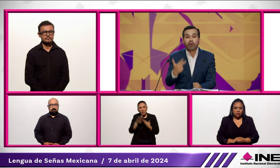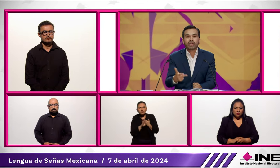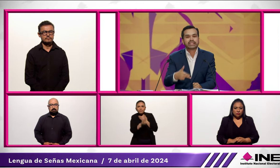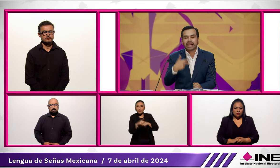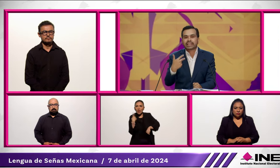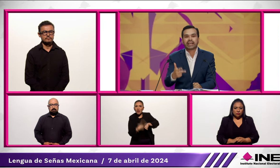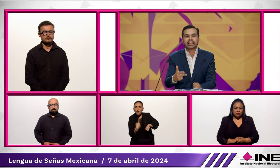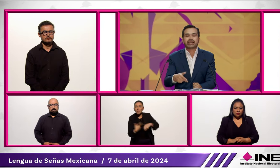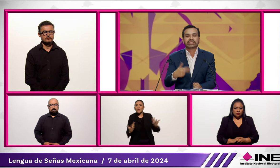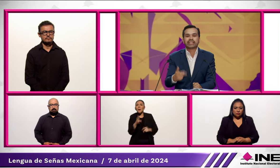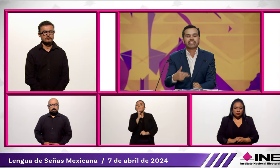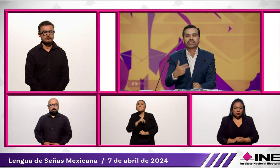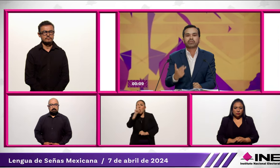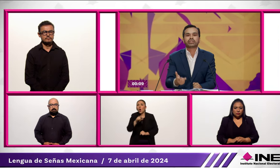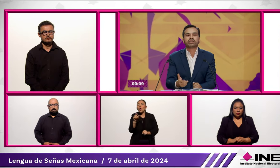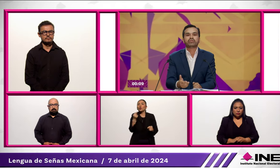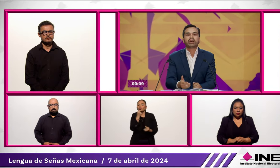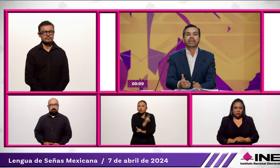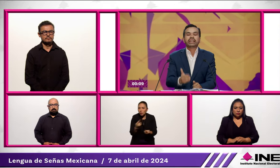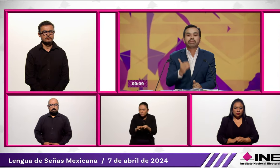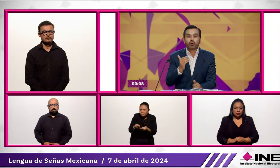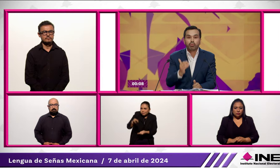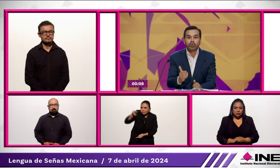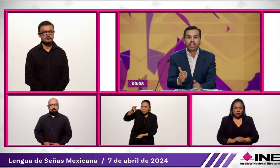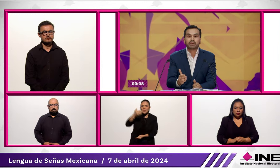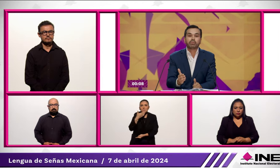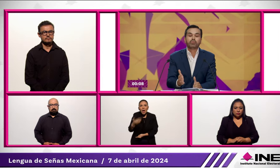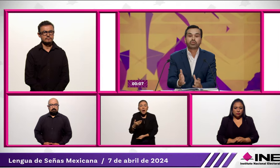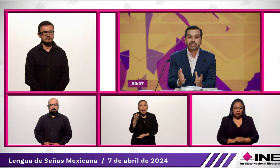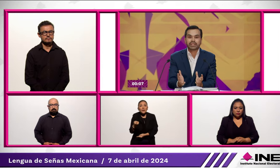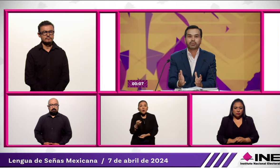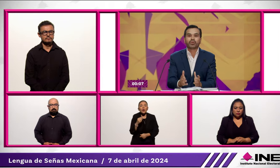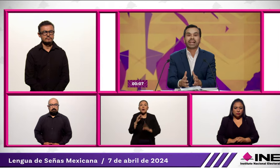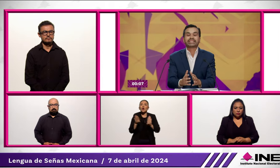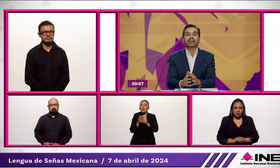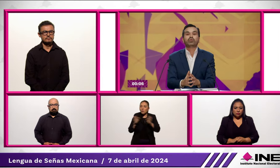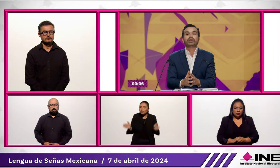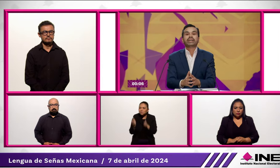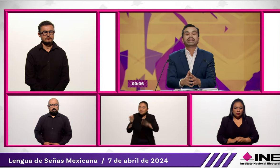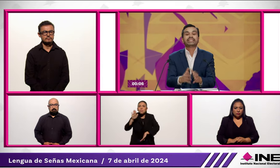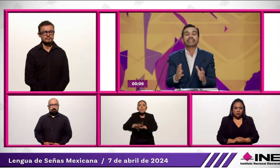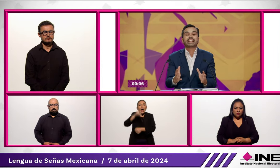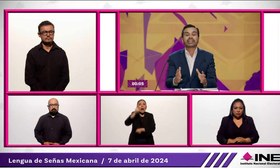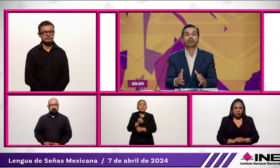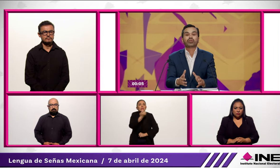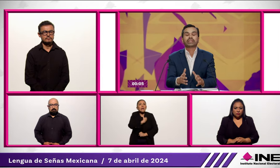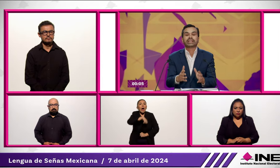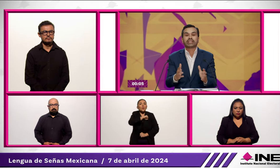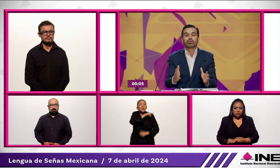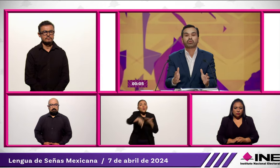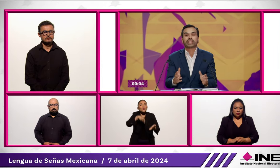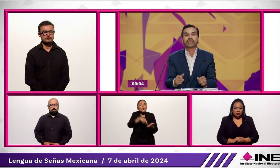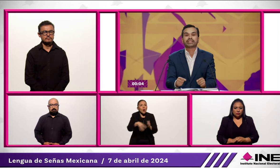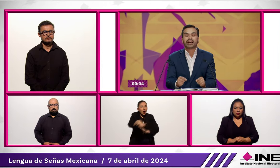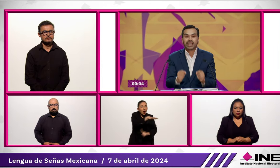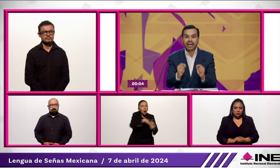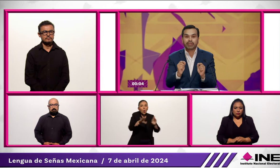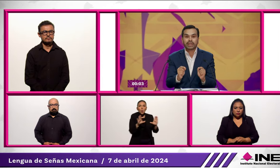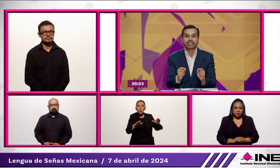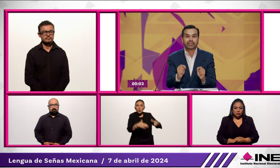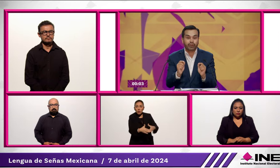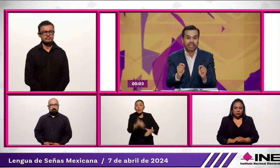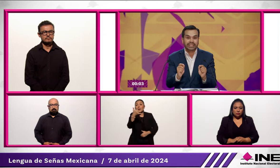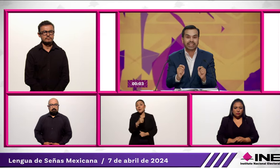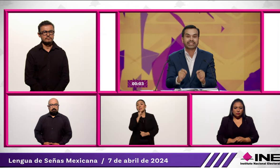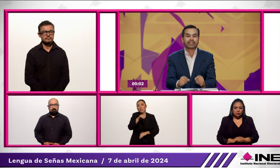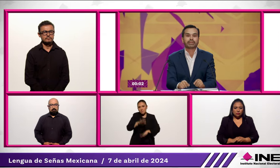de mejoras en la talla de las niñas y de los niños, y promover muchísimo la salud desde el territorio, desde las comunidades,